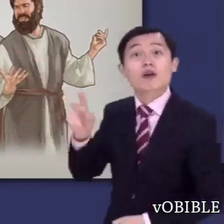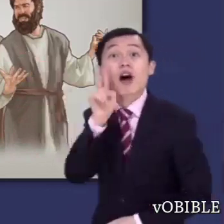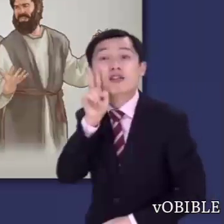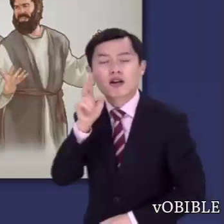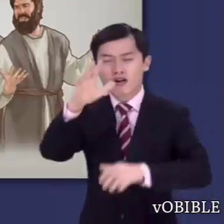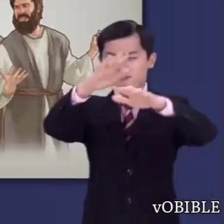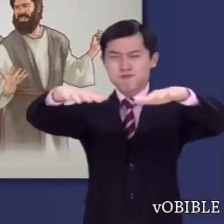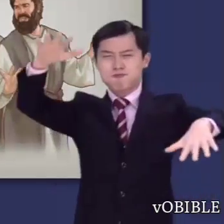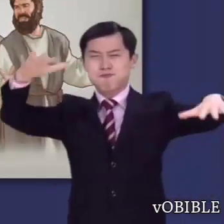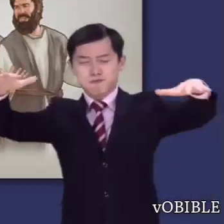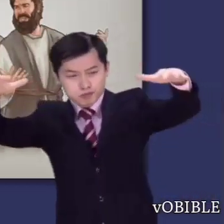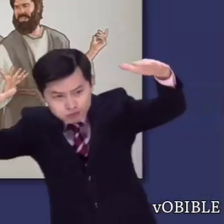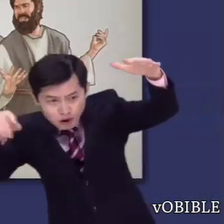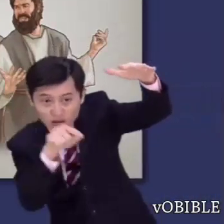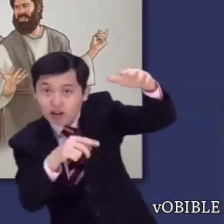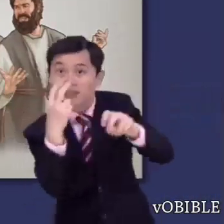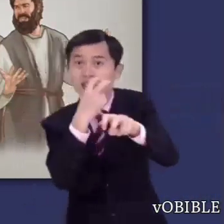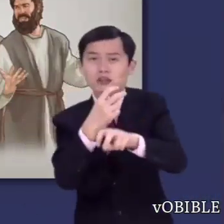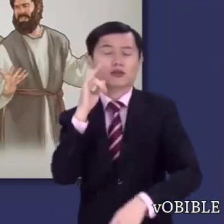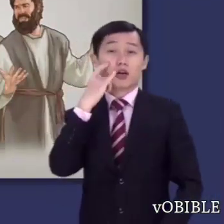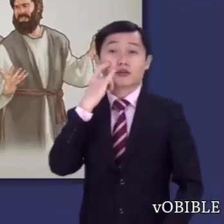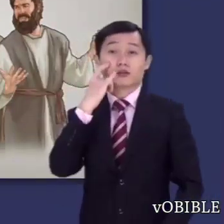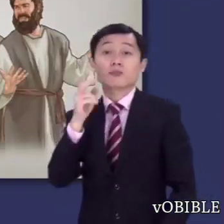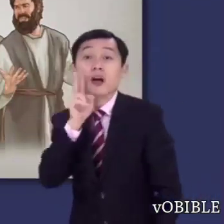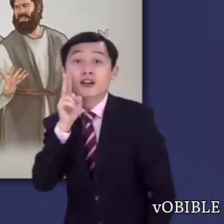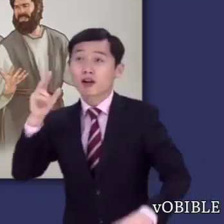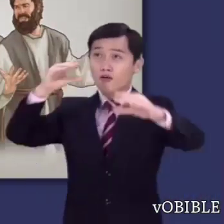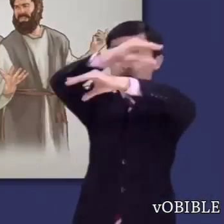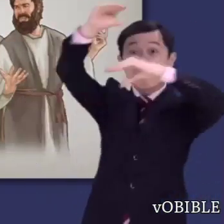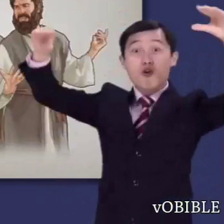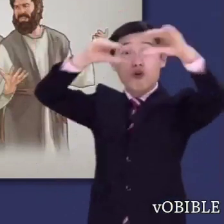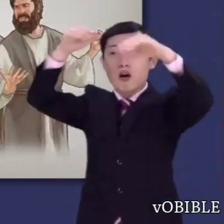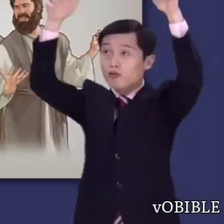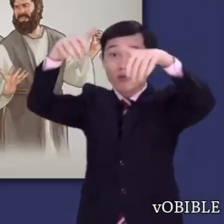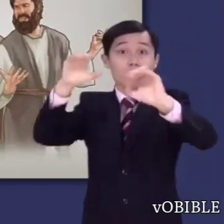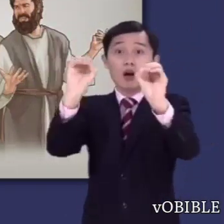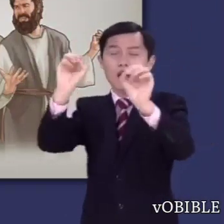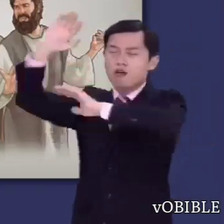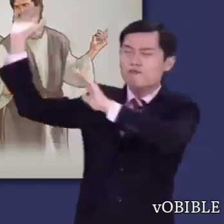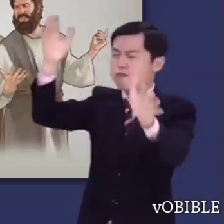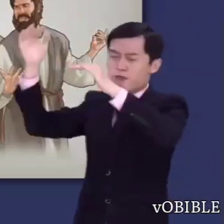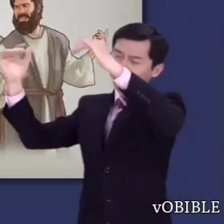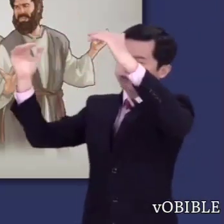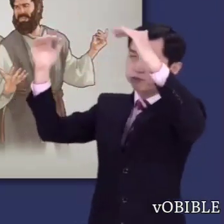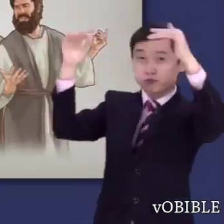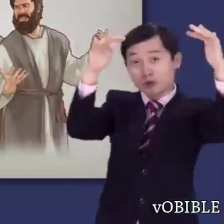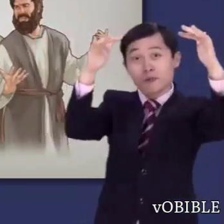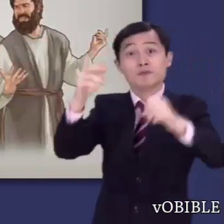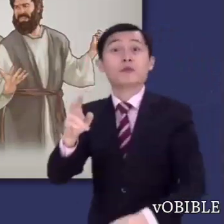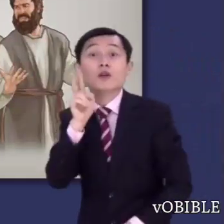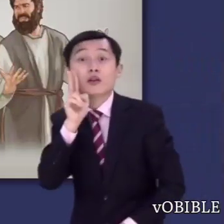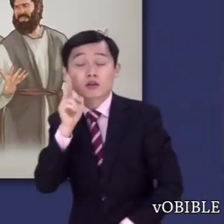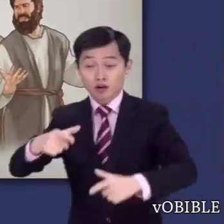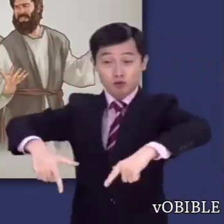作水中的暗礁，不降雨的云随风飘荡，不结果